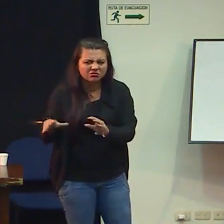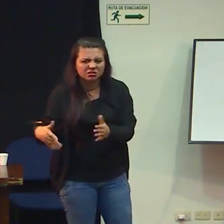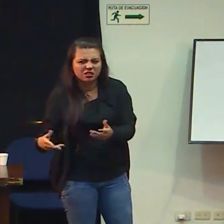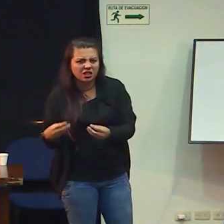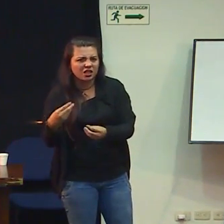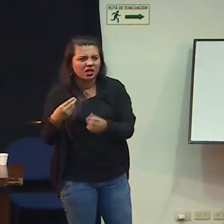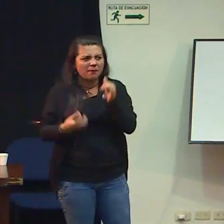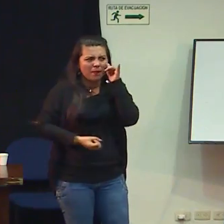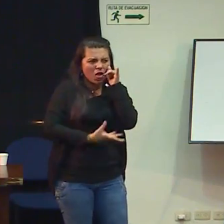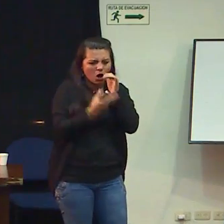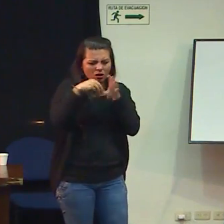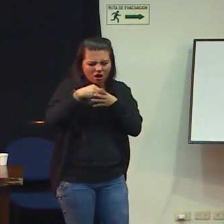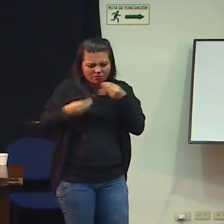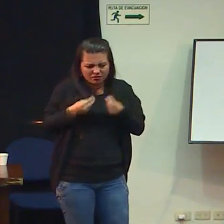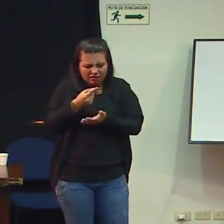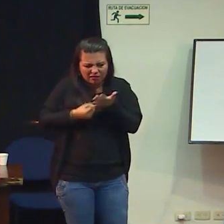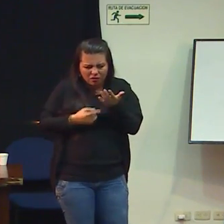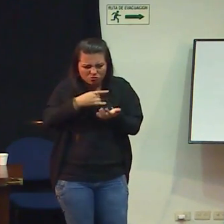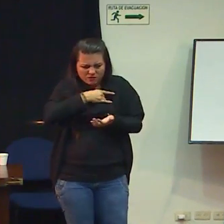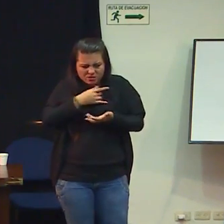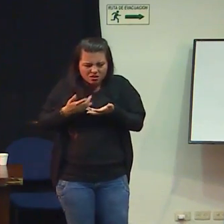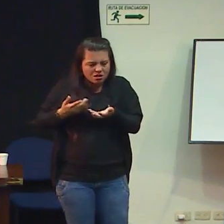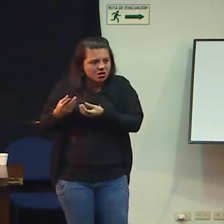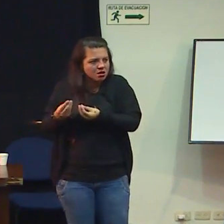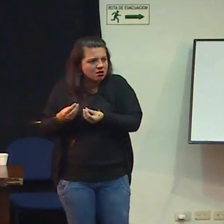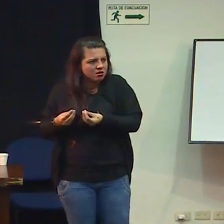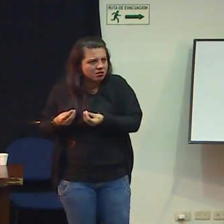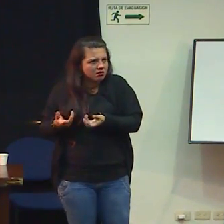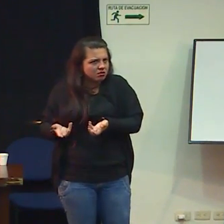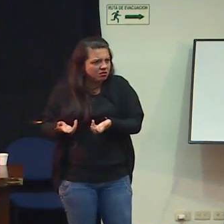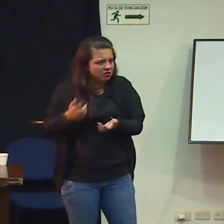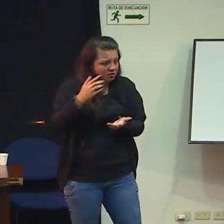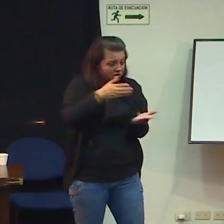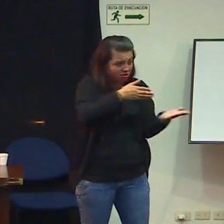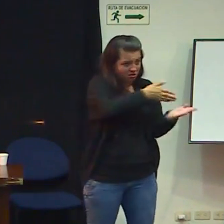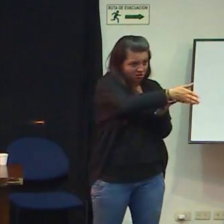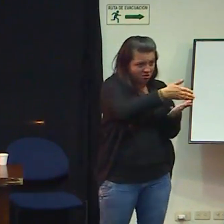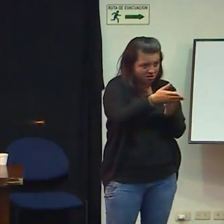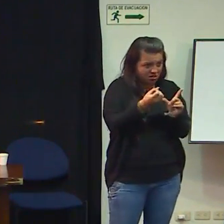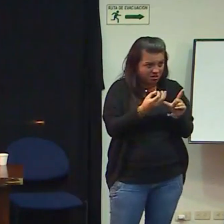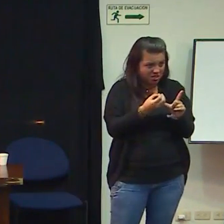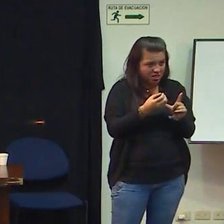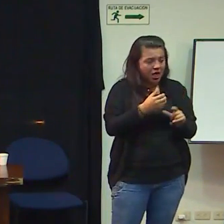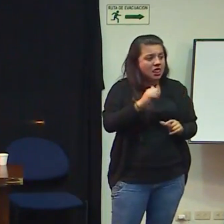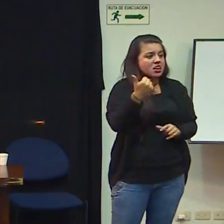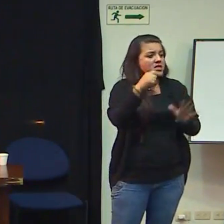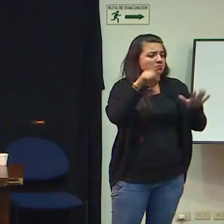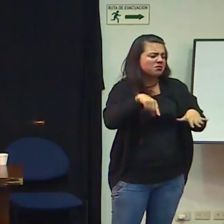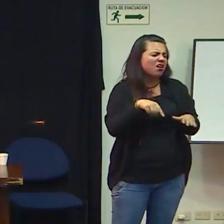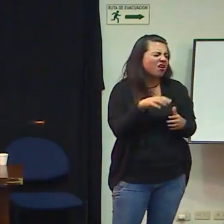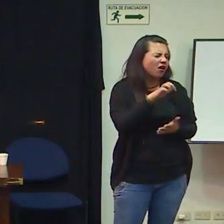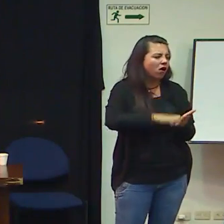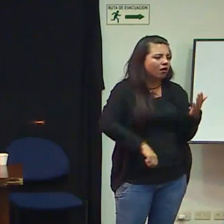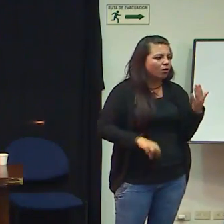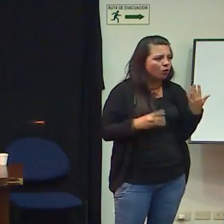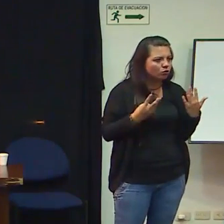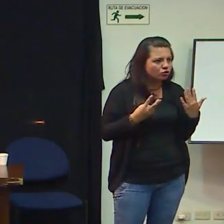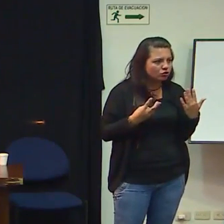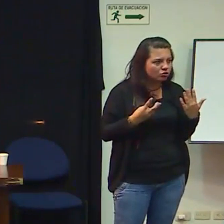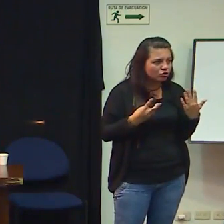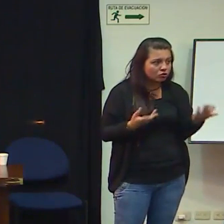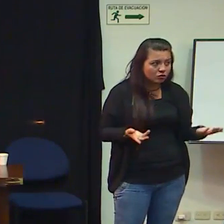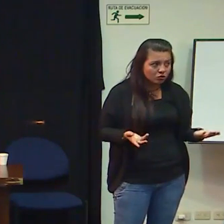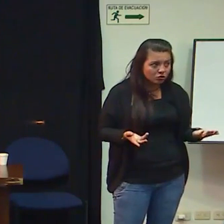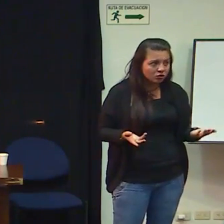quehacer pedagógico de la universidad, enfrentar si las carreras de licenciatura no sean de 10 semestres sino de 8, o sea, todos esos